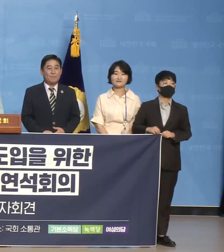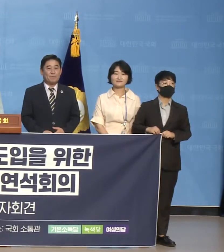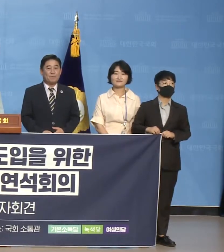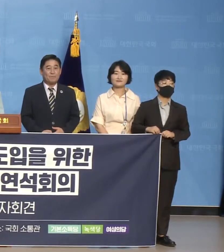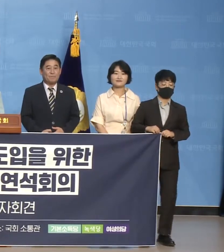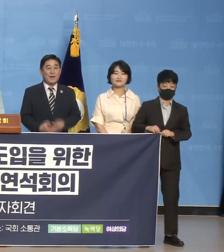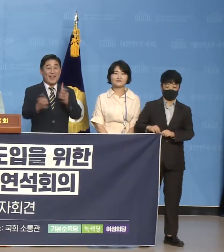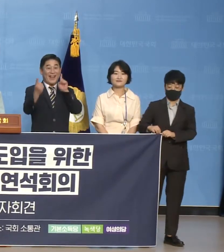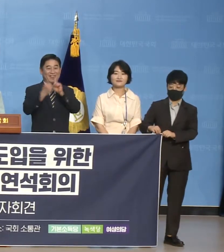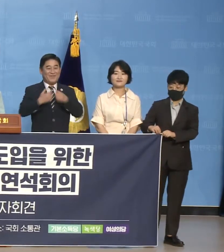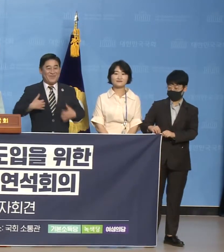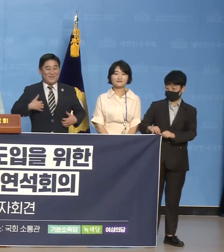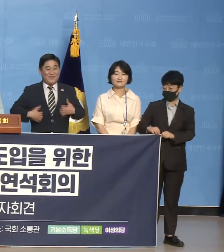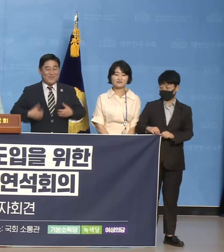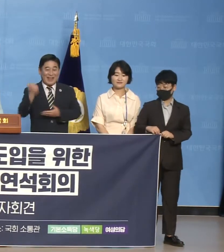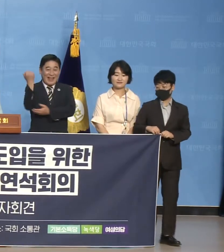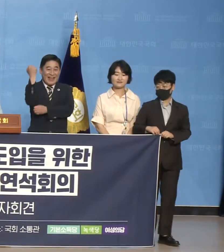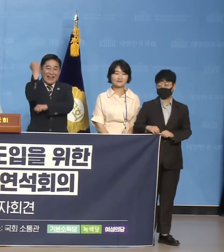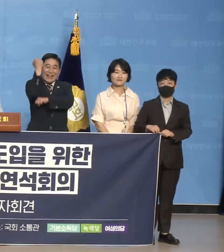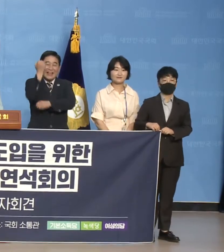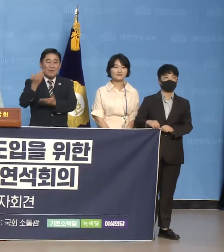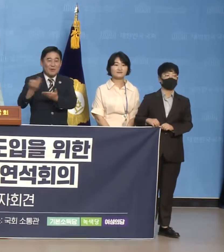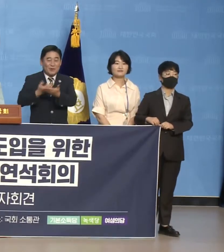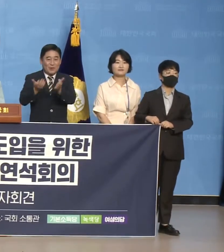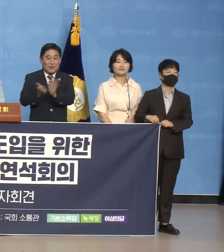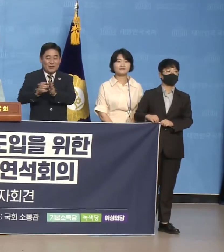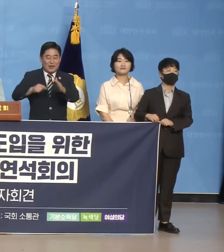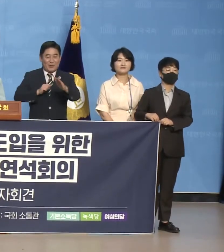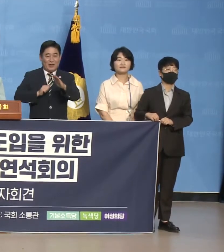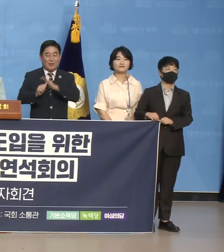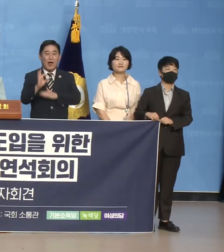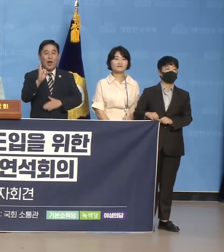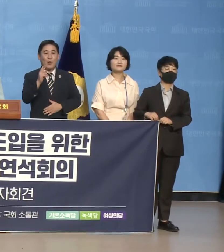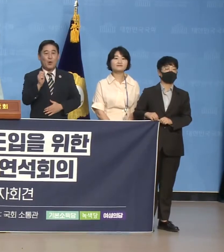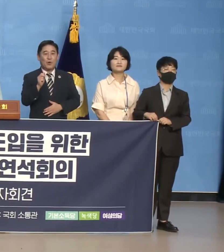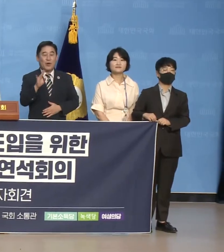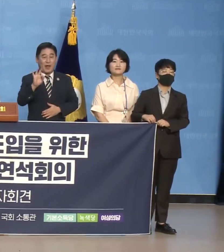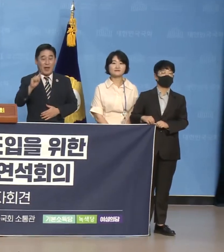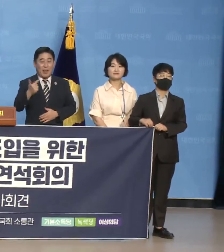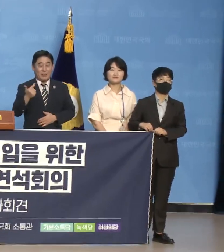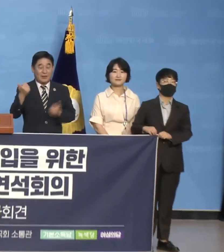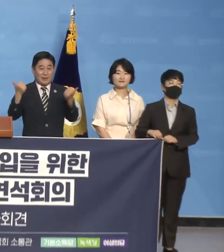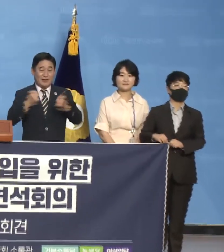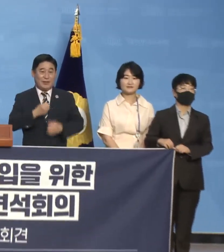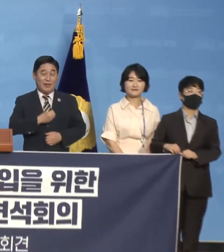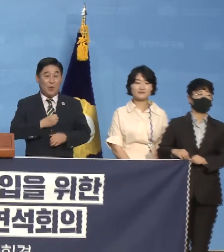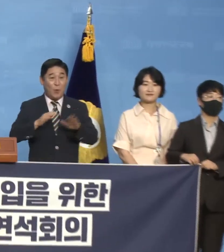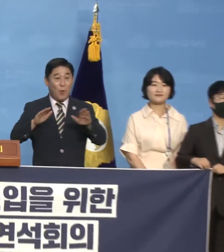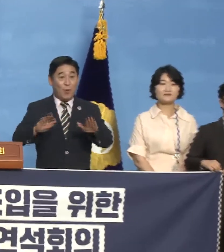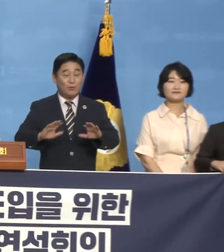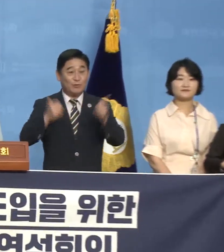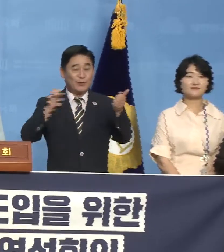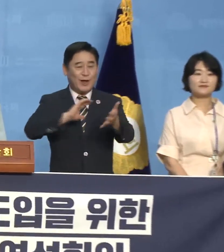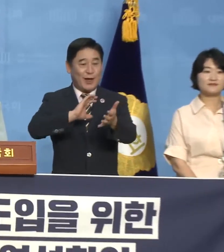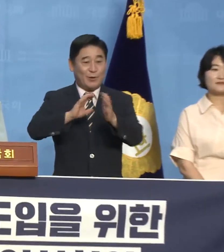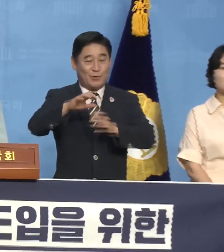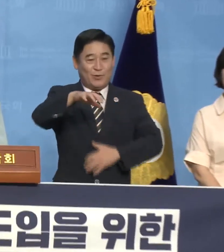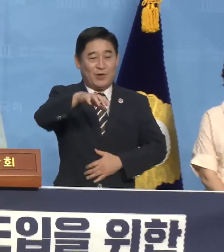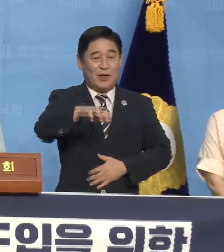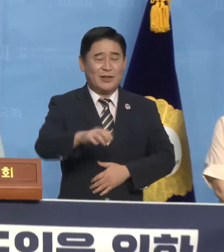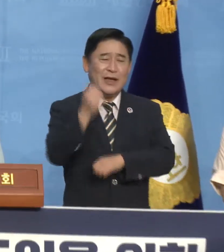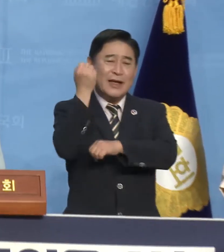네, 반갑습니다. 기본소득당 원내대표 용혜인 의원입니다. 오늘은 이곳 국회